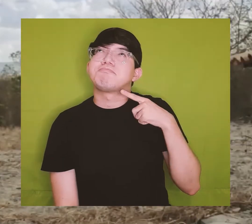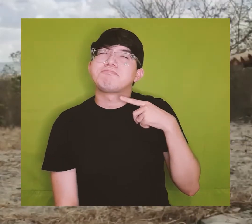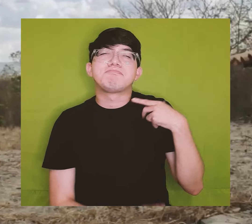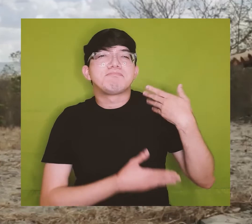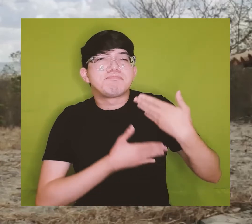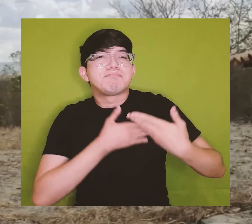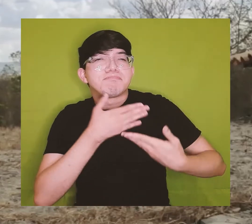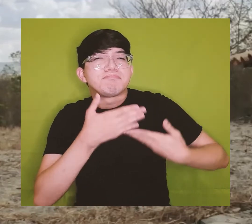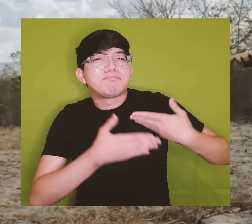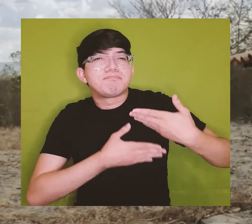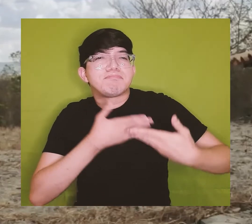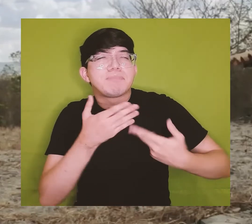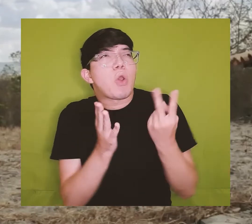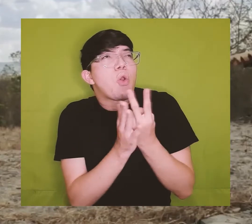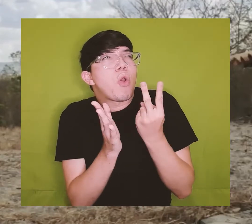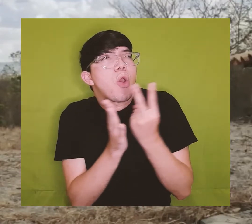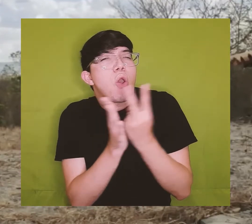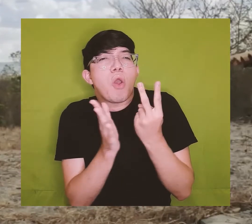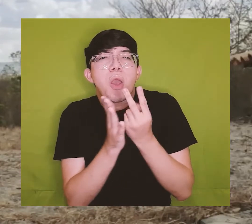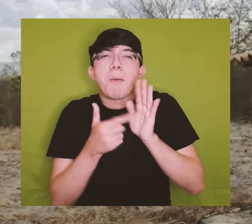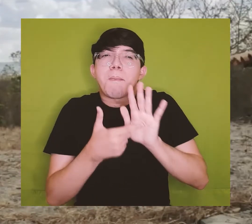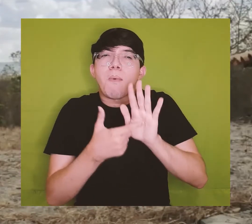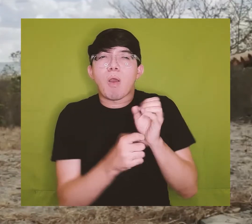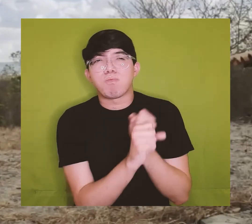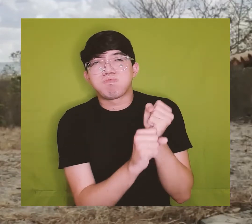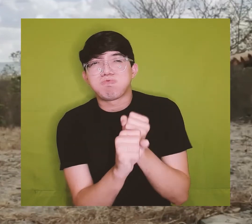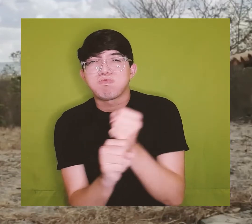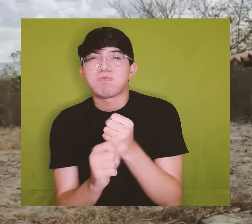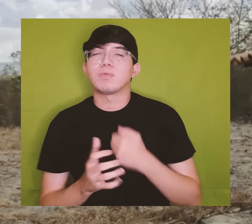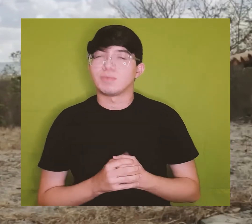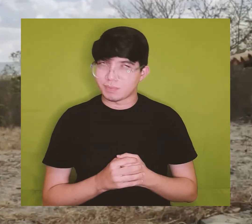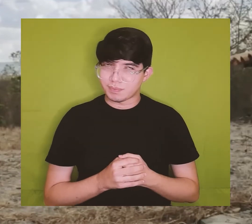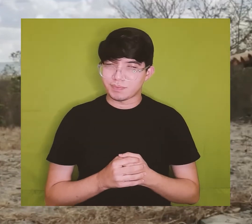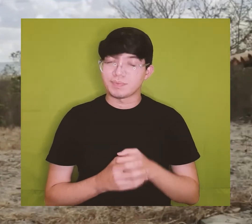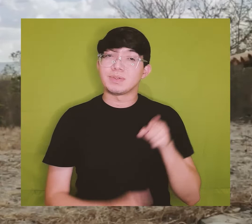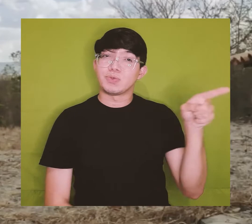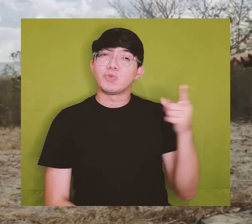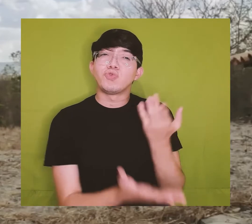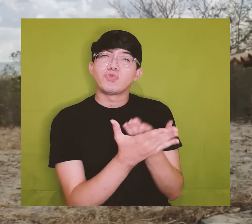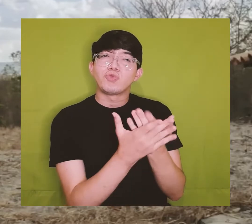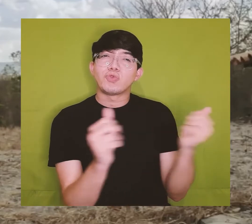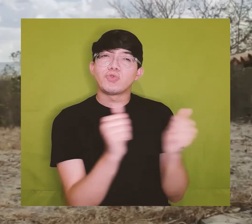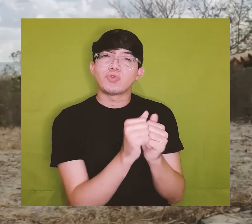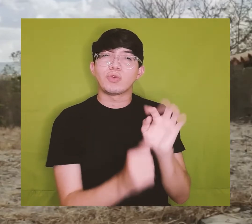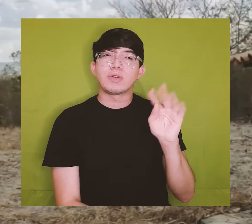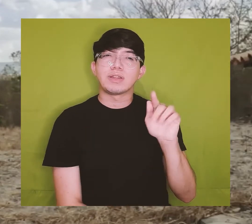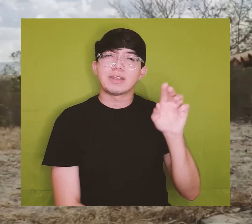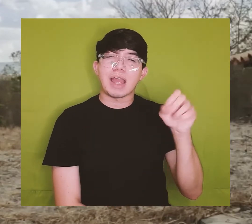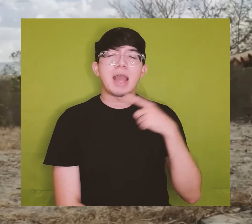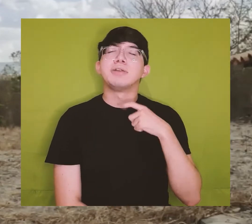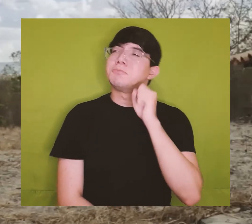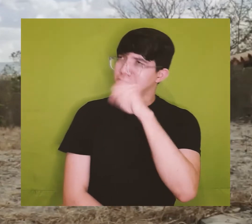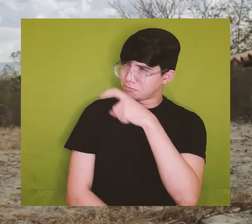consegue conservar aquilo depois de tantos anos, né? Tu estudou com o Thiago, não foi assim? Tu teve Sim, esse a contato, gente né? foi da mesma turma do curso de